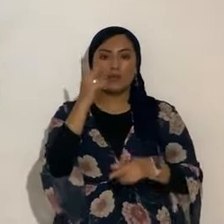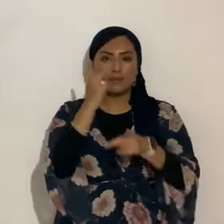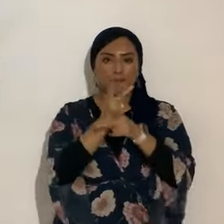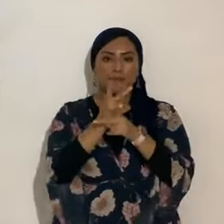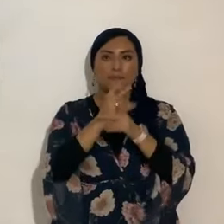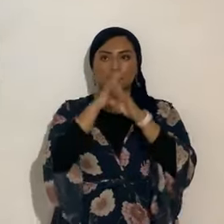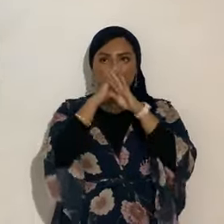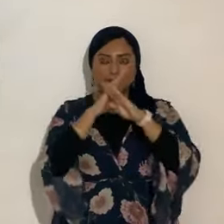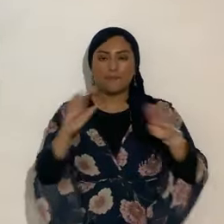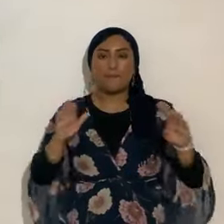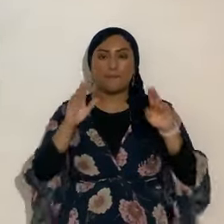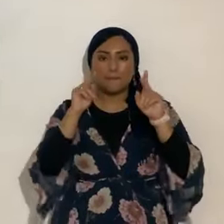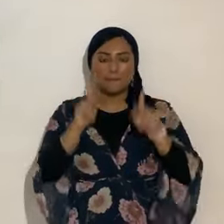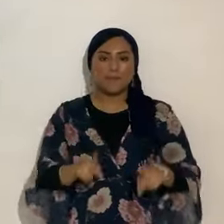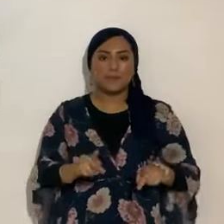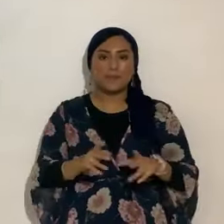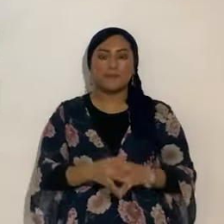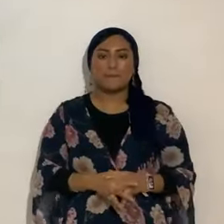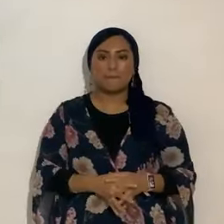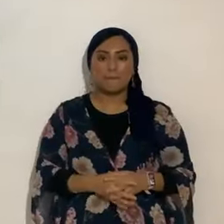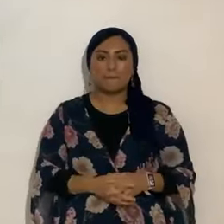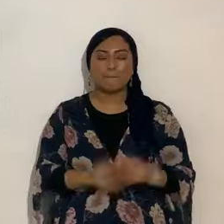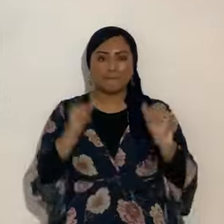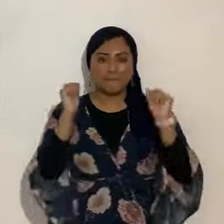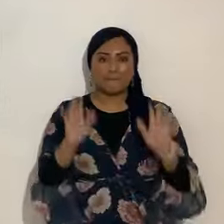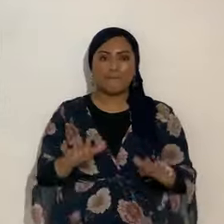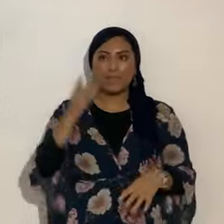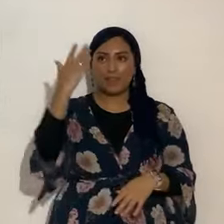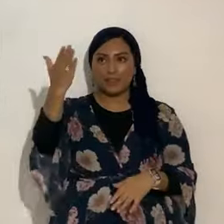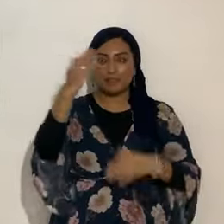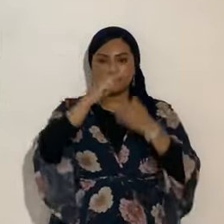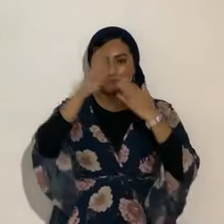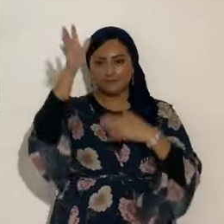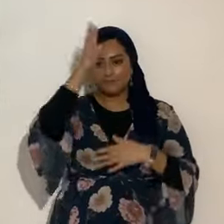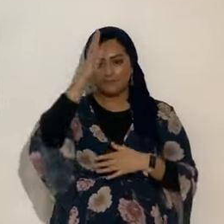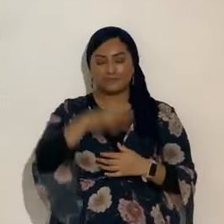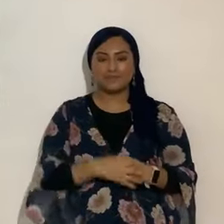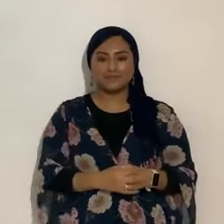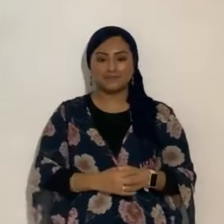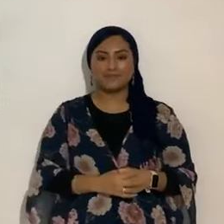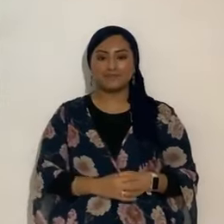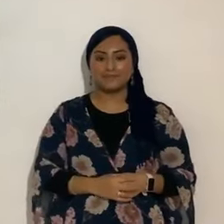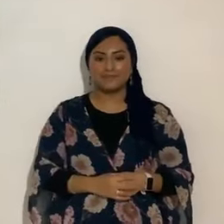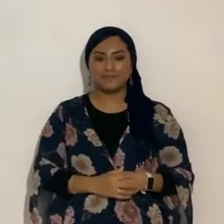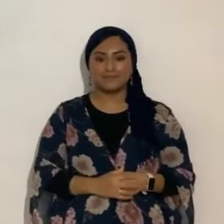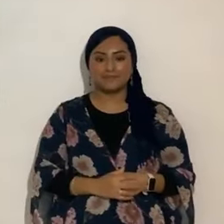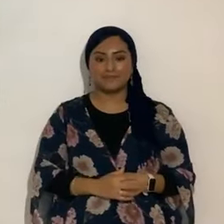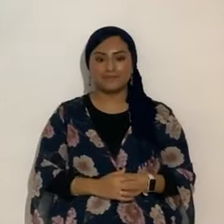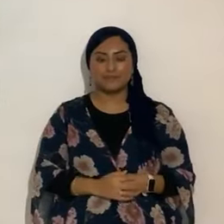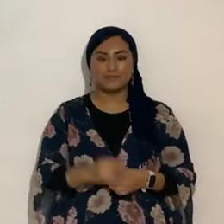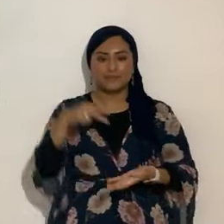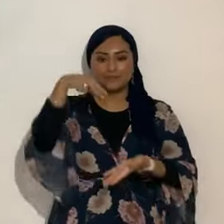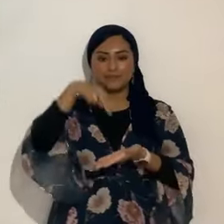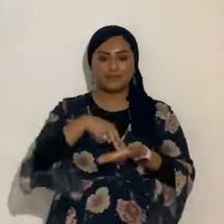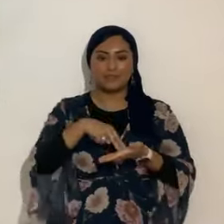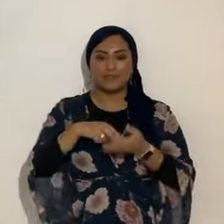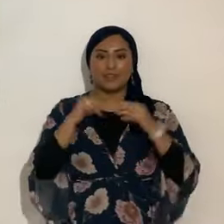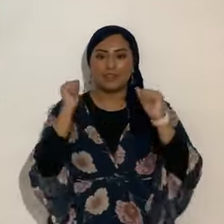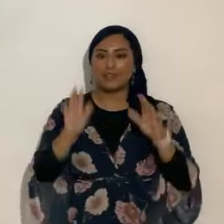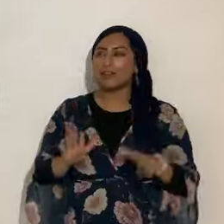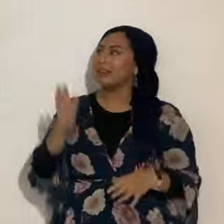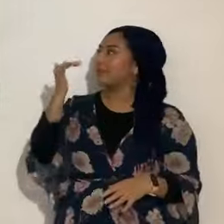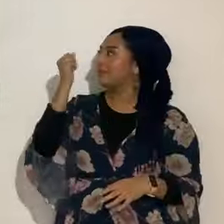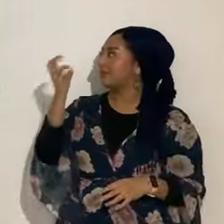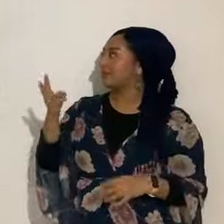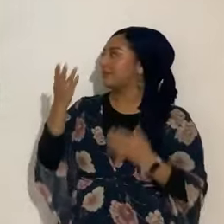los humildes, a los no orgullosos. Bendito es el abacados. Me voy a poner de pie, amado Sajín. Bendito eres Yahshua